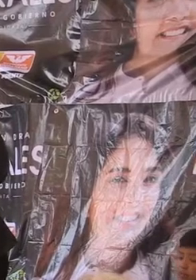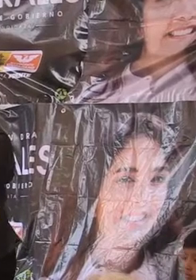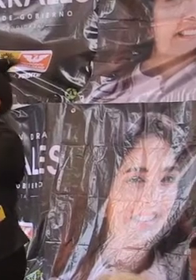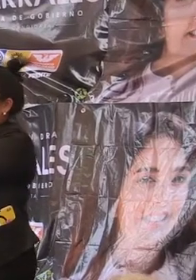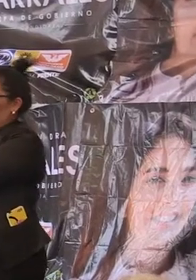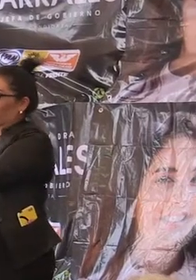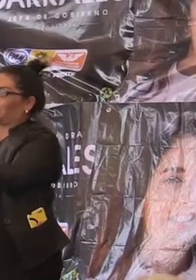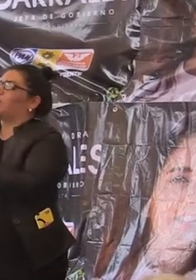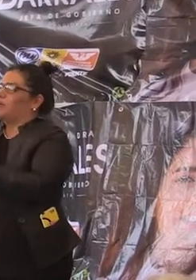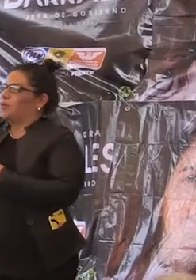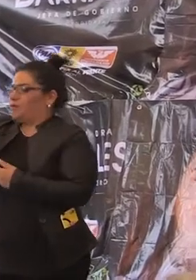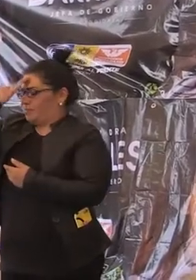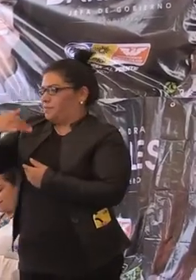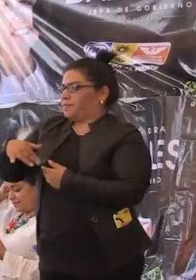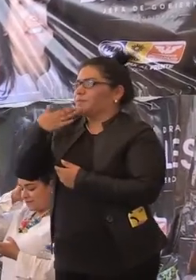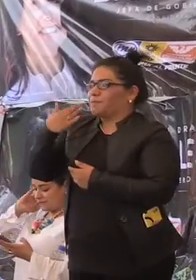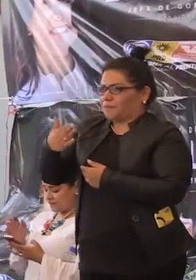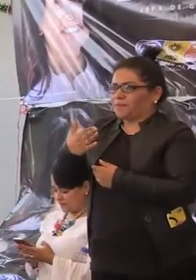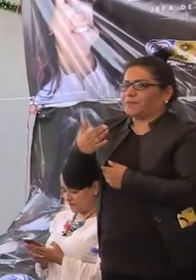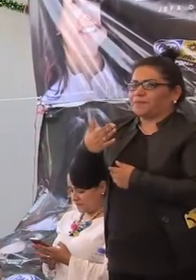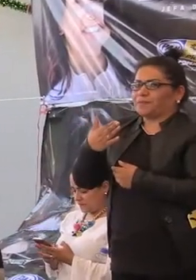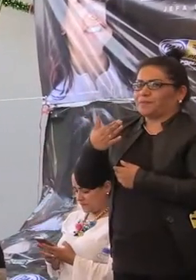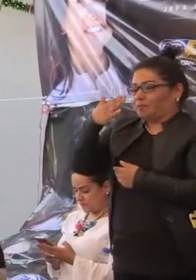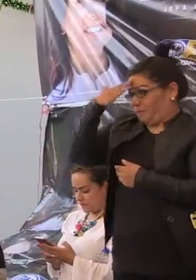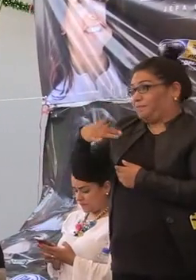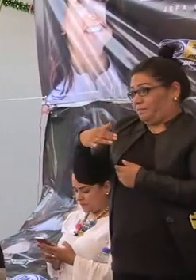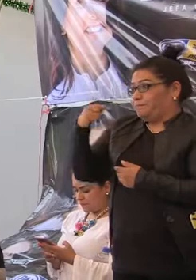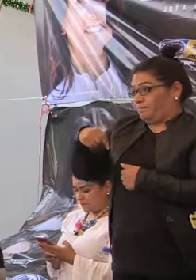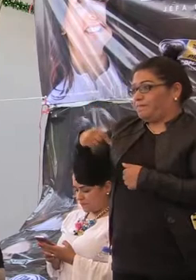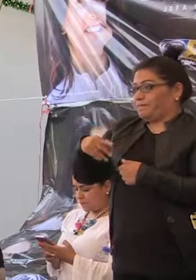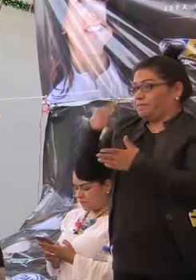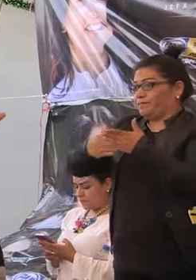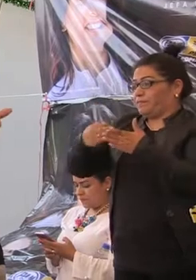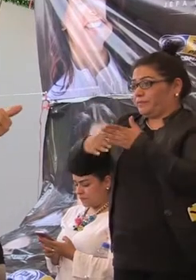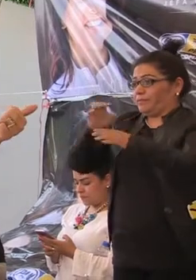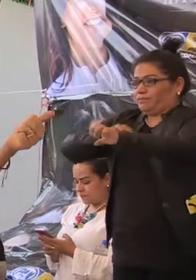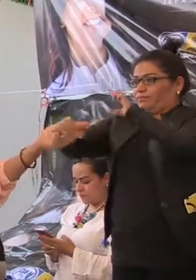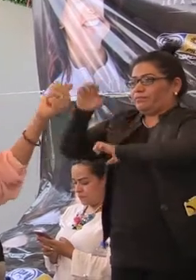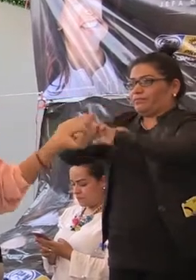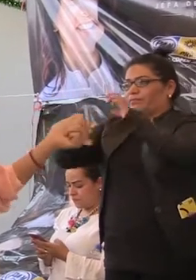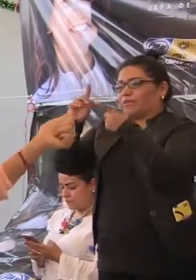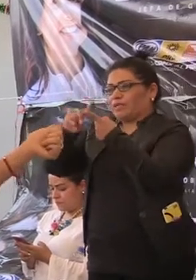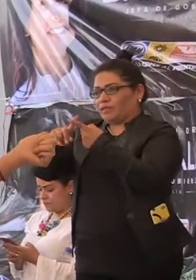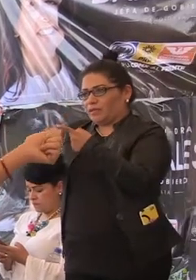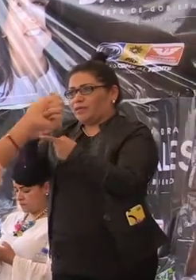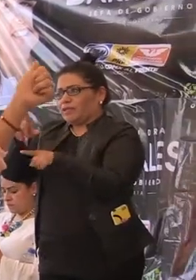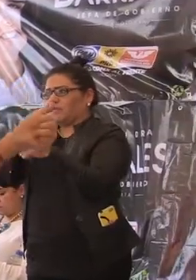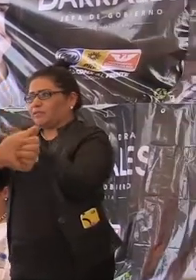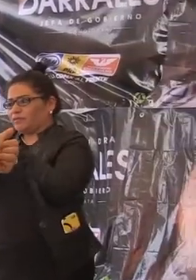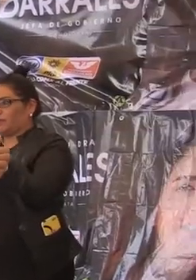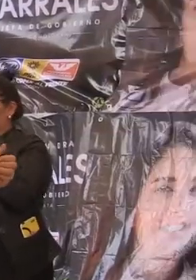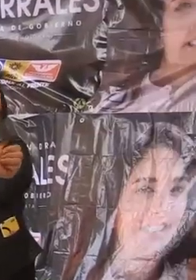apoyo. Ustedes lo saben muy bien. Ustedes saben que aquí falta empleo, ustedes saben que aquí